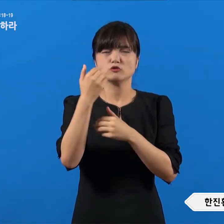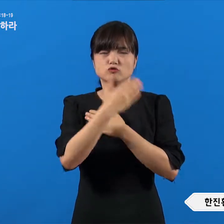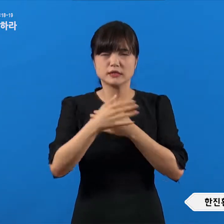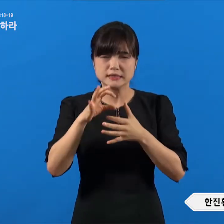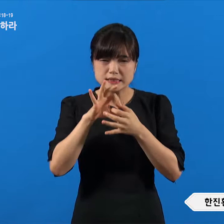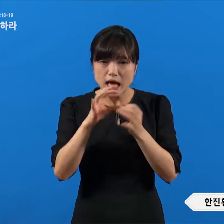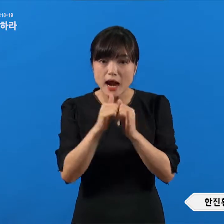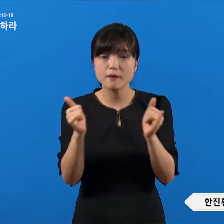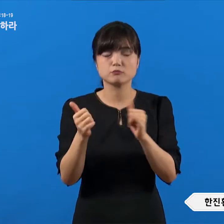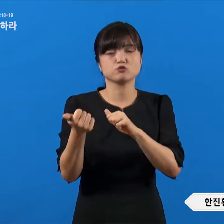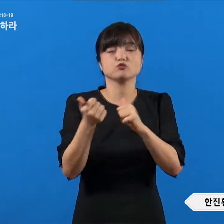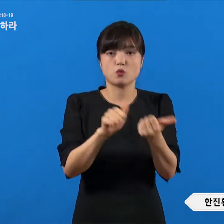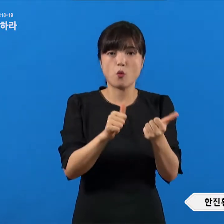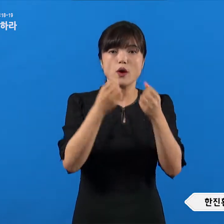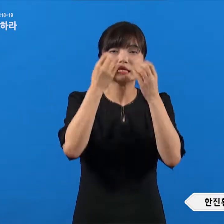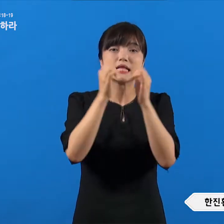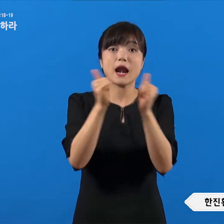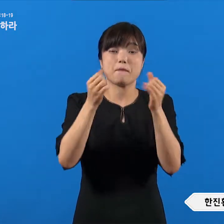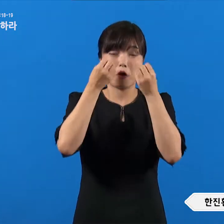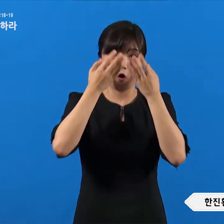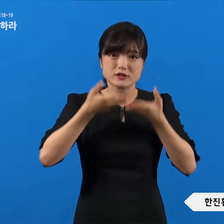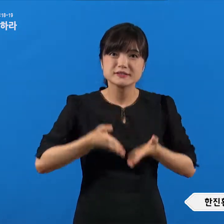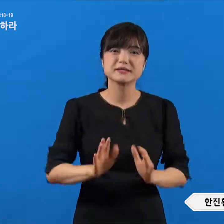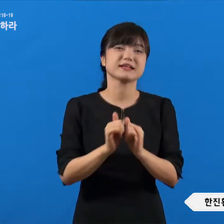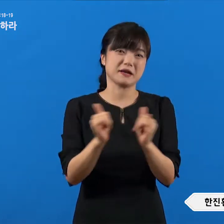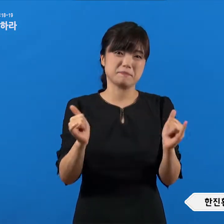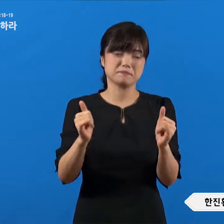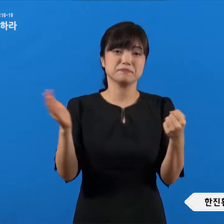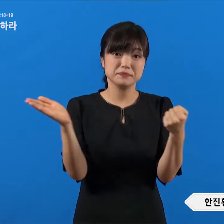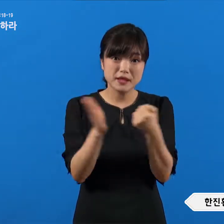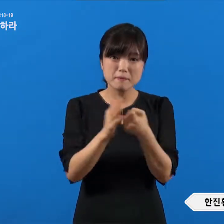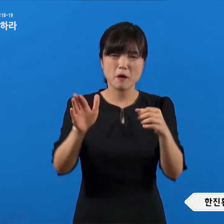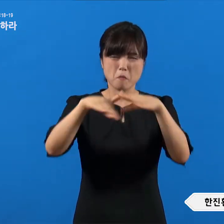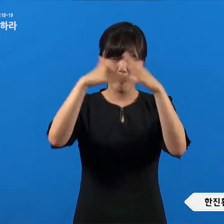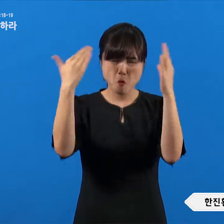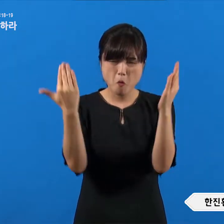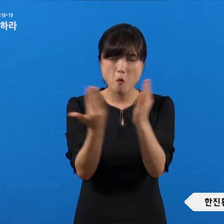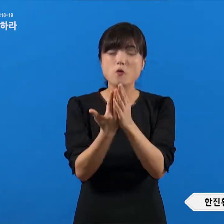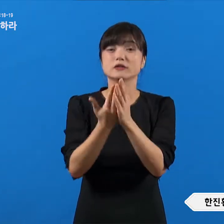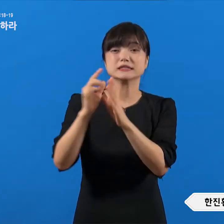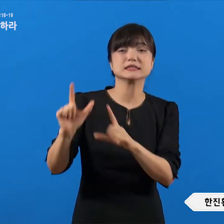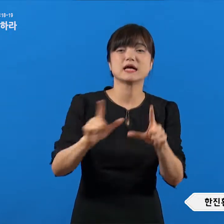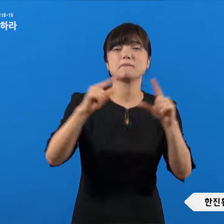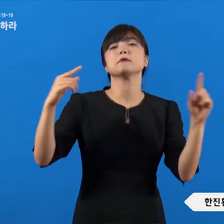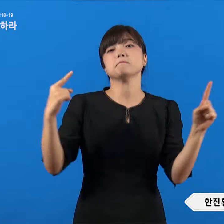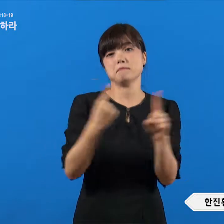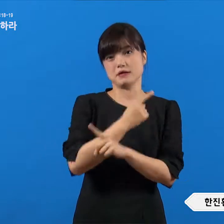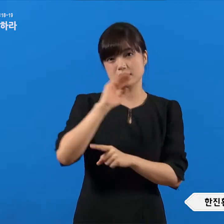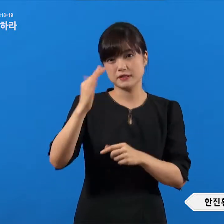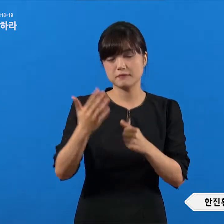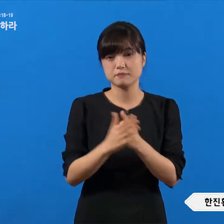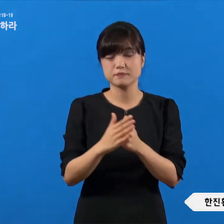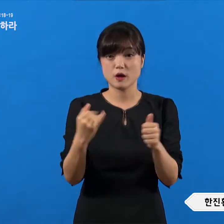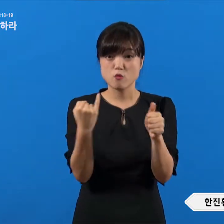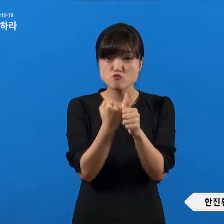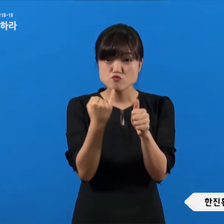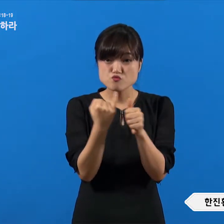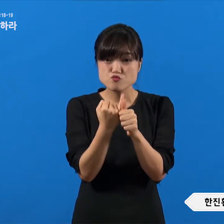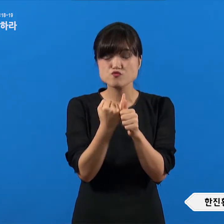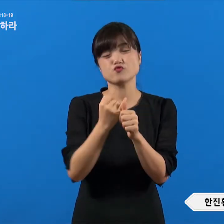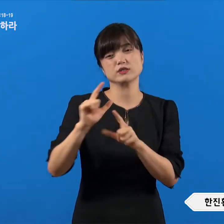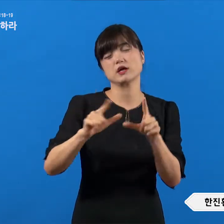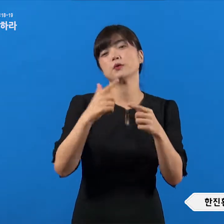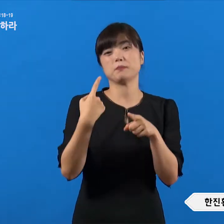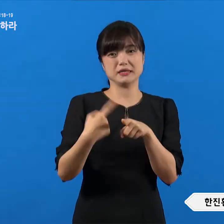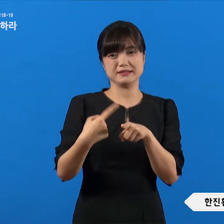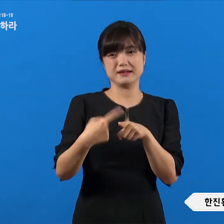사람으로 거듭난 사람 아닙니까? 그래서 모든 삶이 달라집니다. 부부 생활도